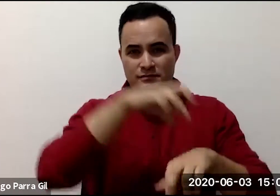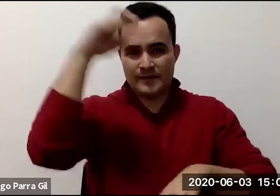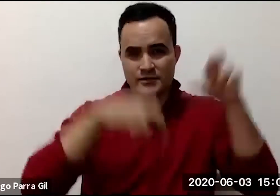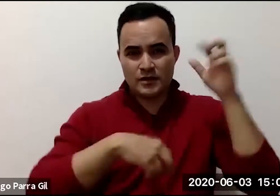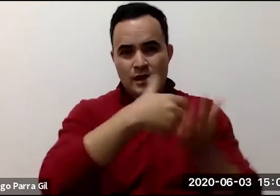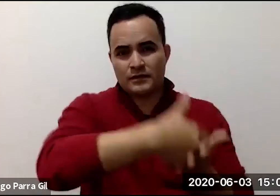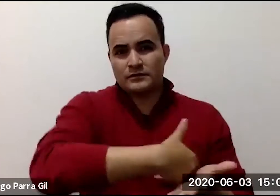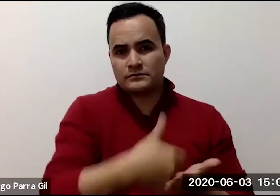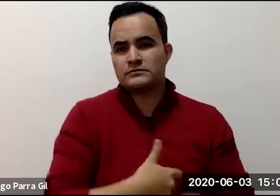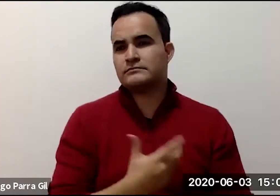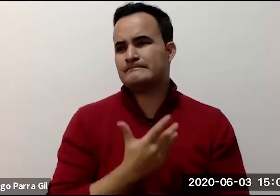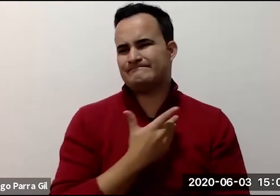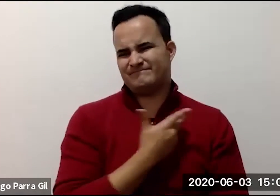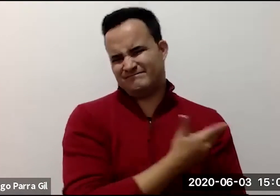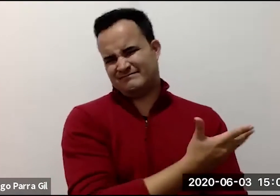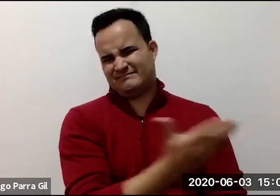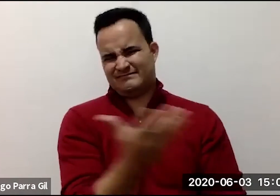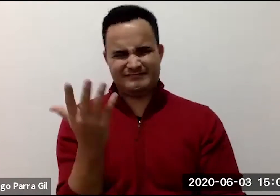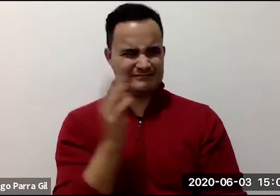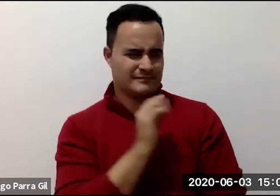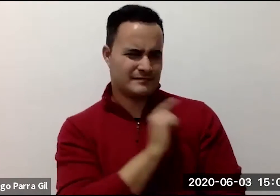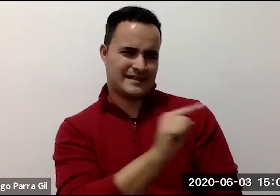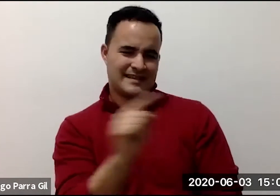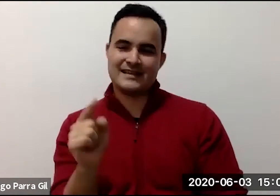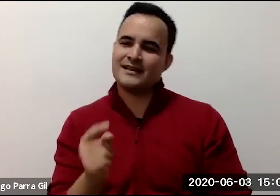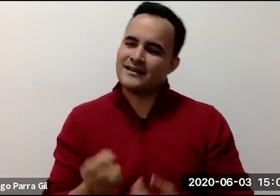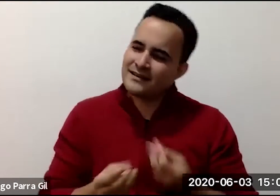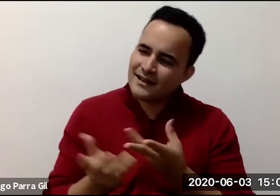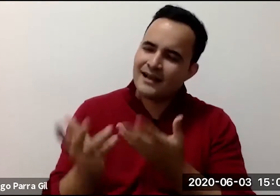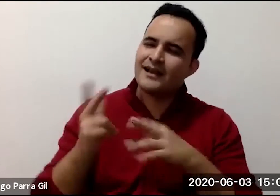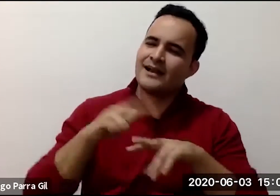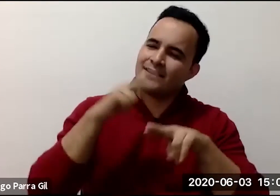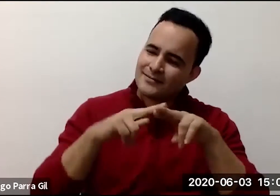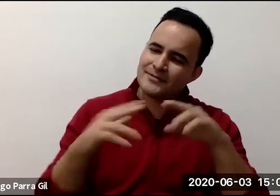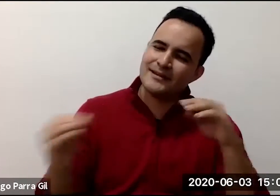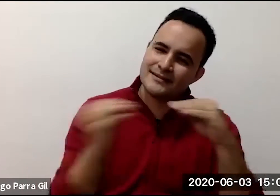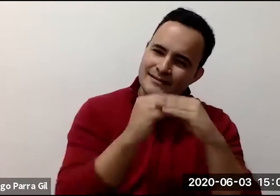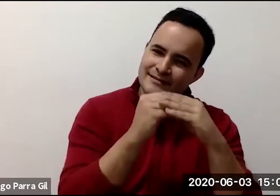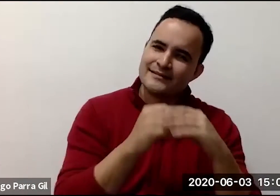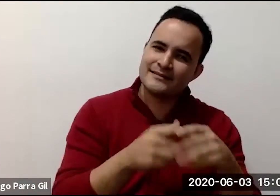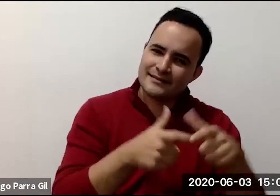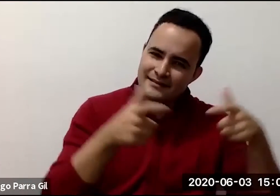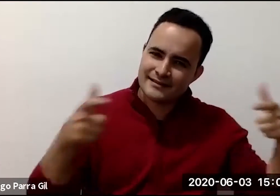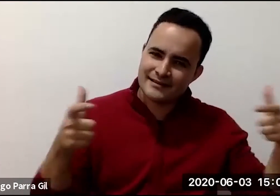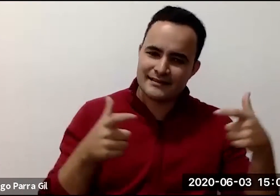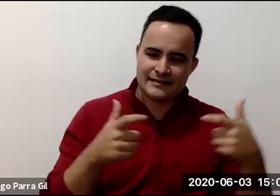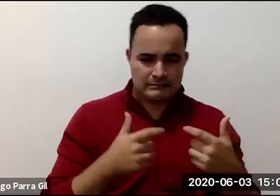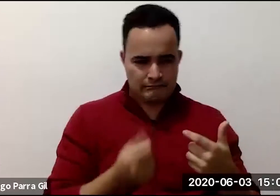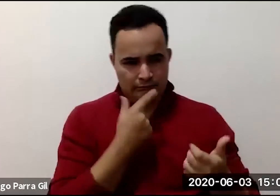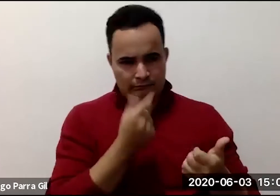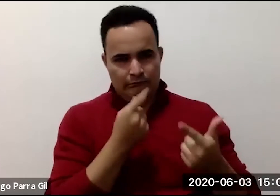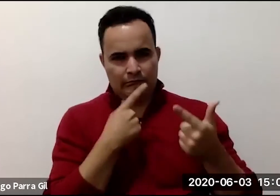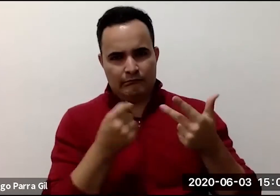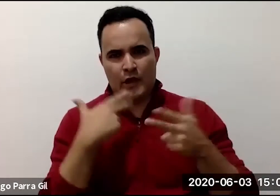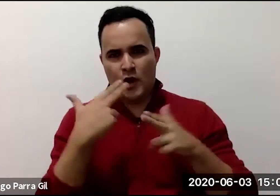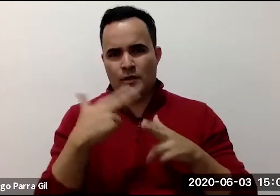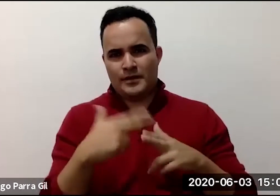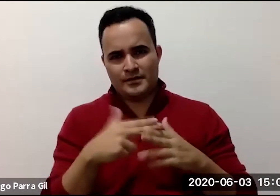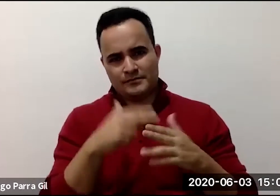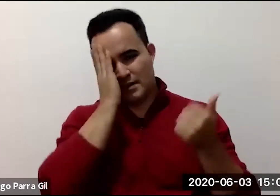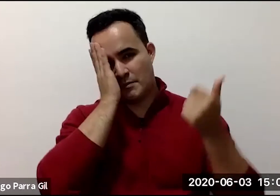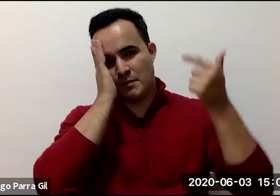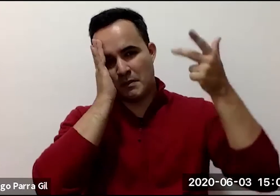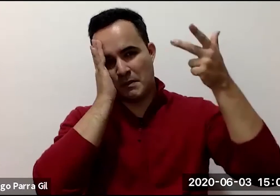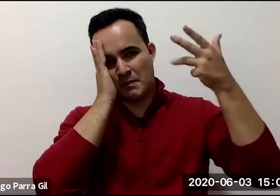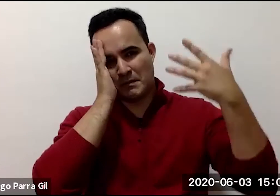felicidad para la búsqueda de la normalidad, desde el Prozac, la sertralina, la amitriptilina, la valeriana, las gotas de San